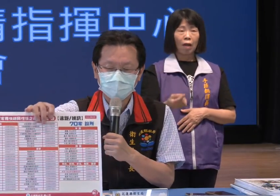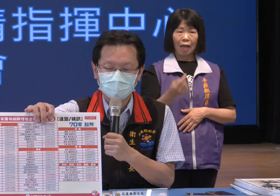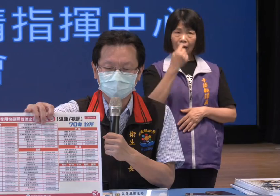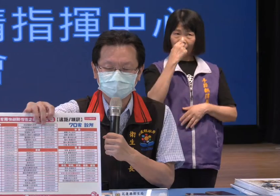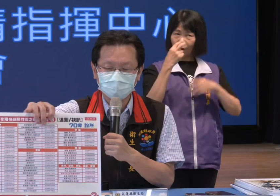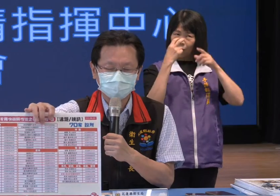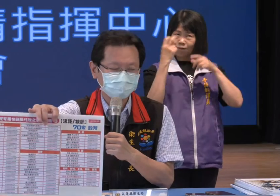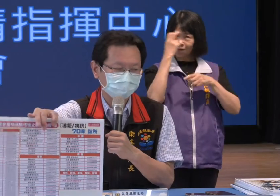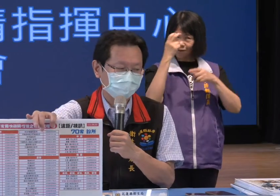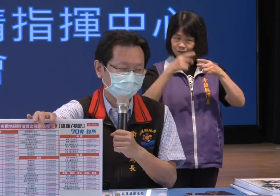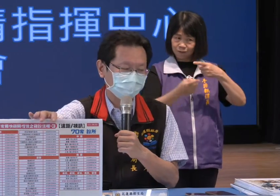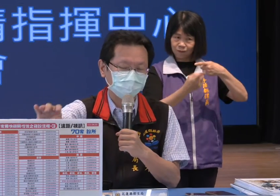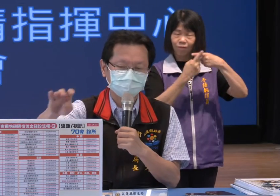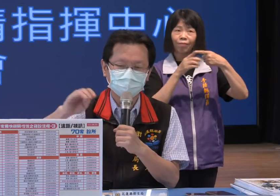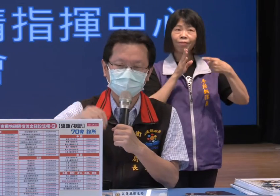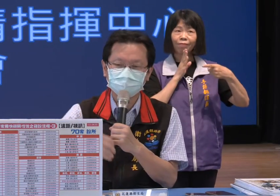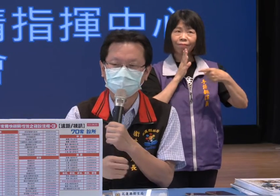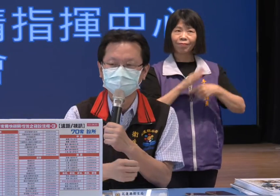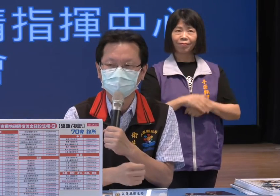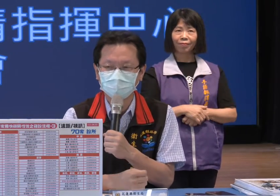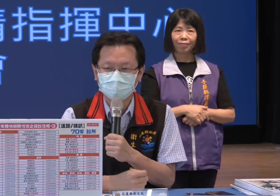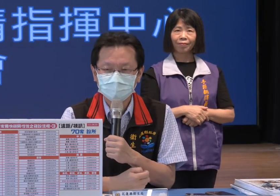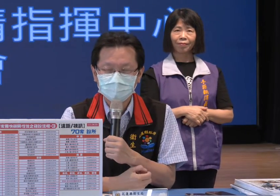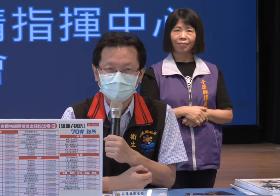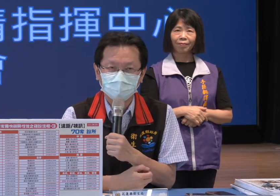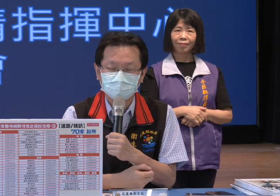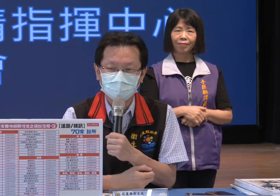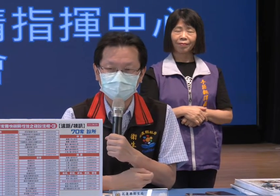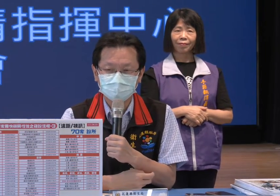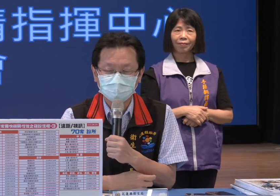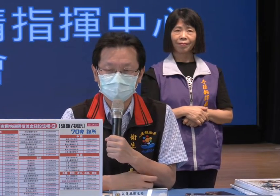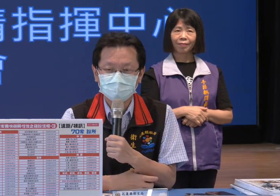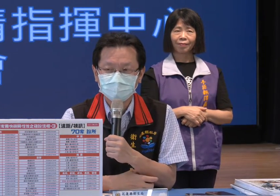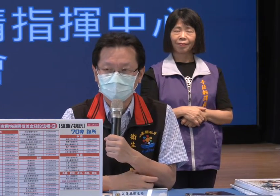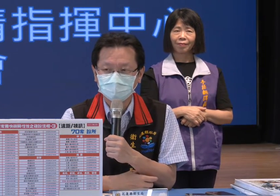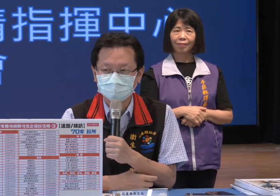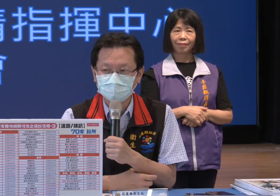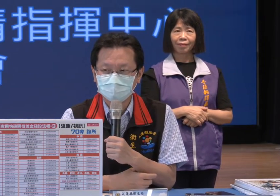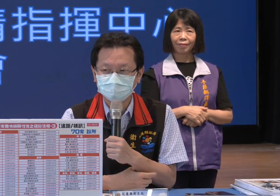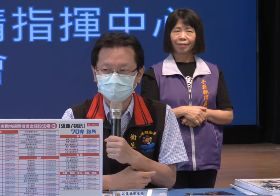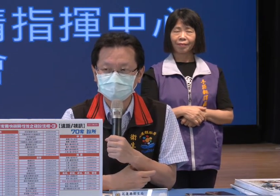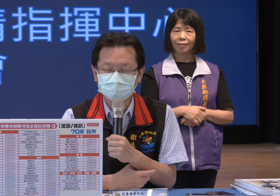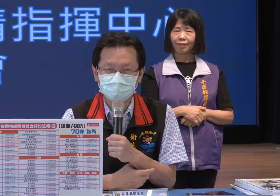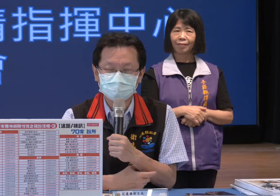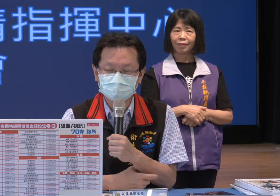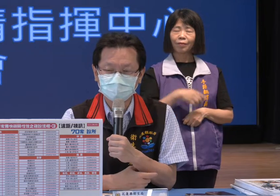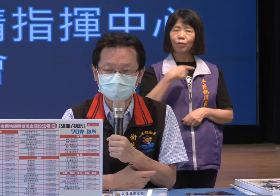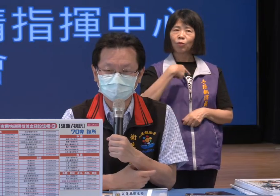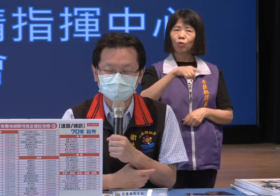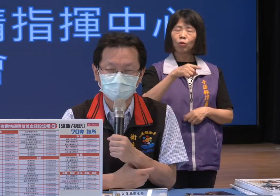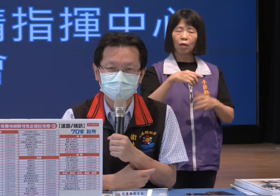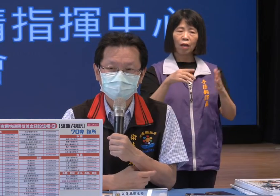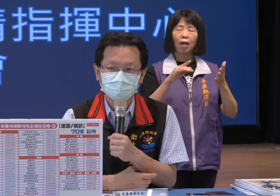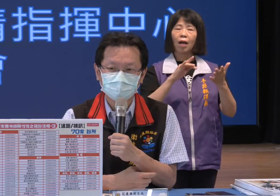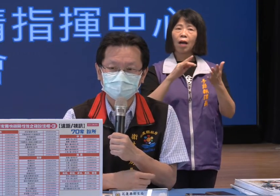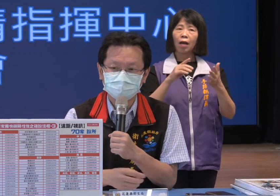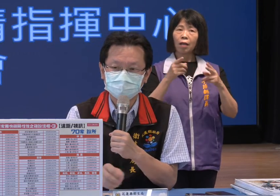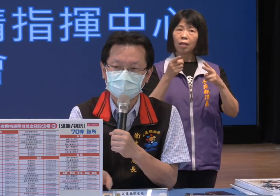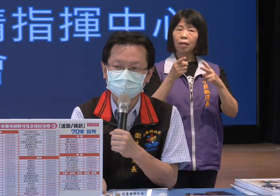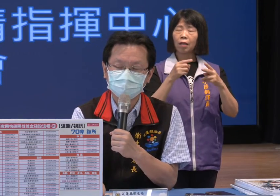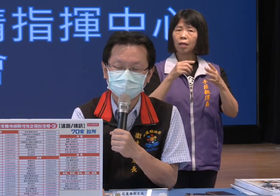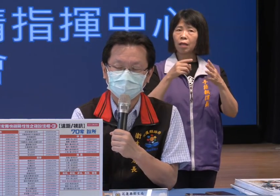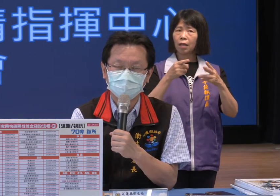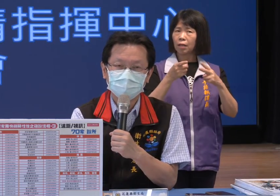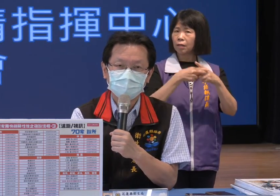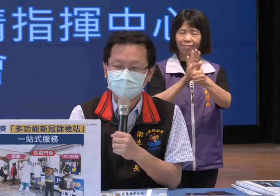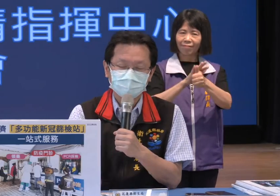筛是阳性的话，好，居家快筛是阳性的话，那你可以到我们70家的诊所